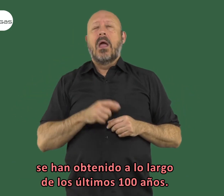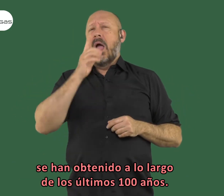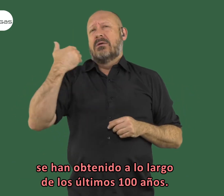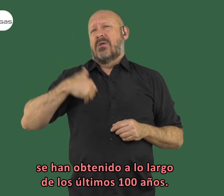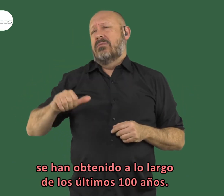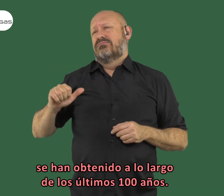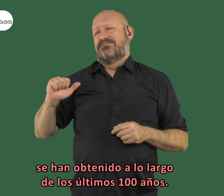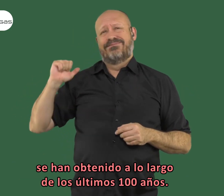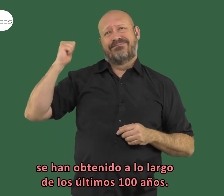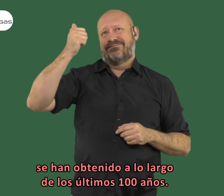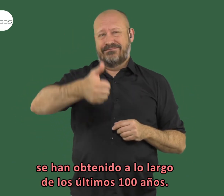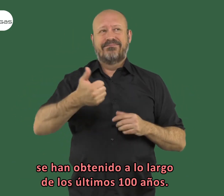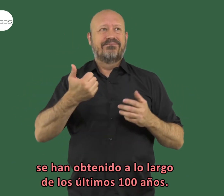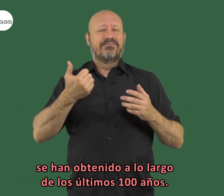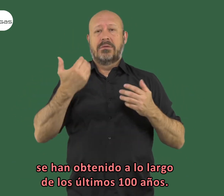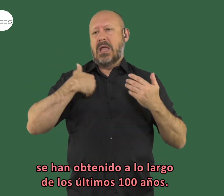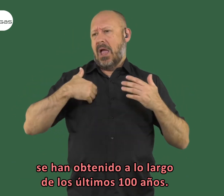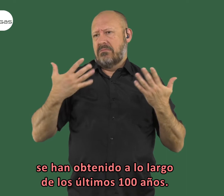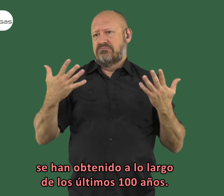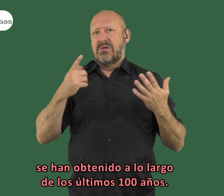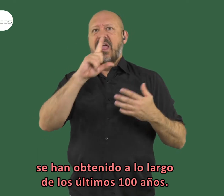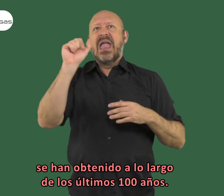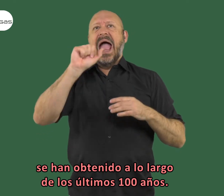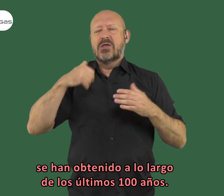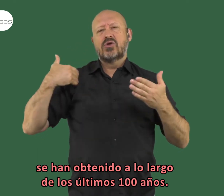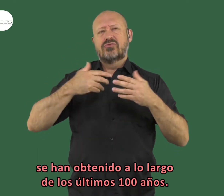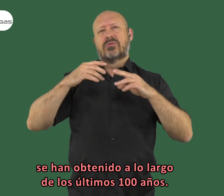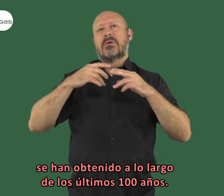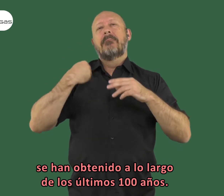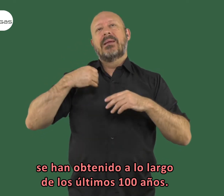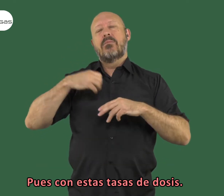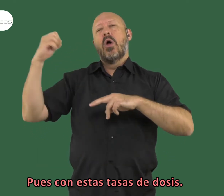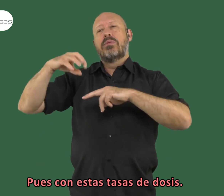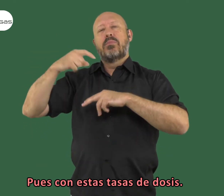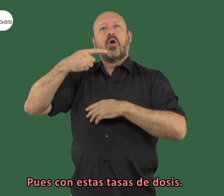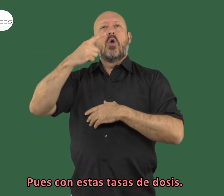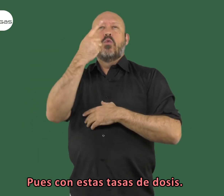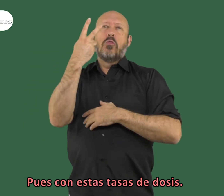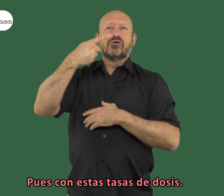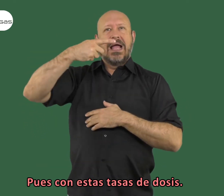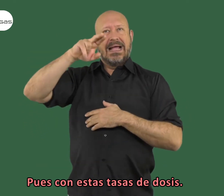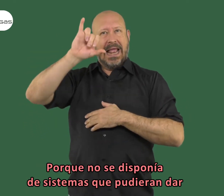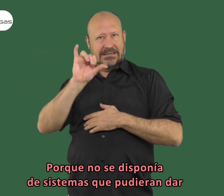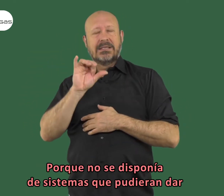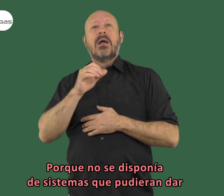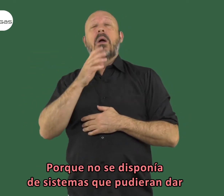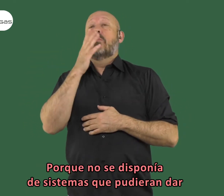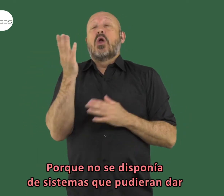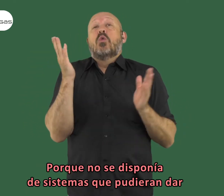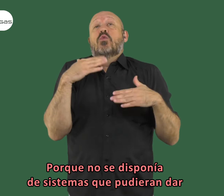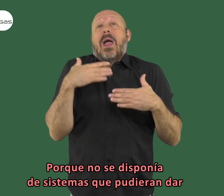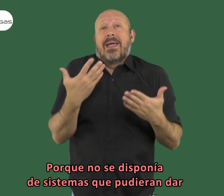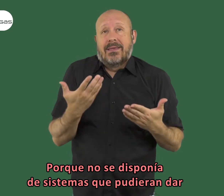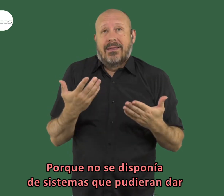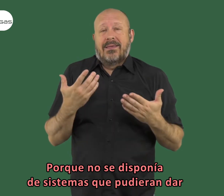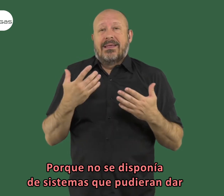se han obtenido a lo largo de los últimos 100 años con estas tasas de dosis, porque no